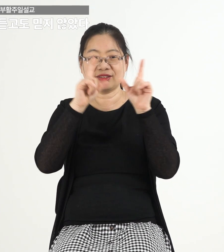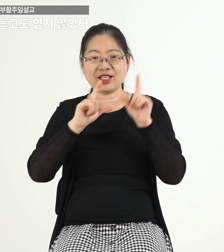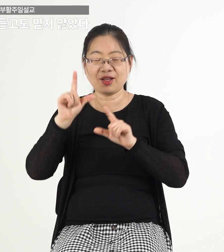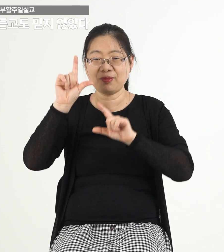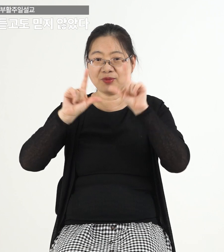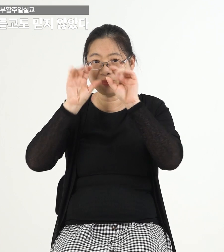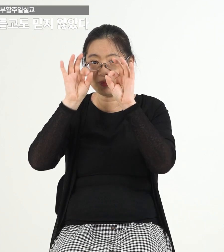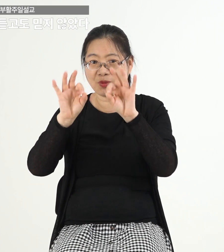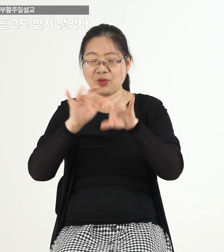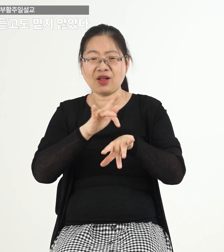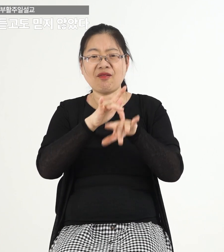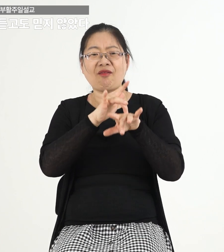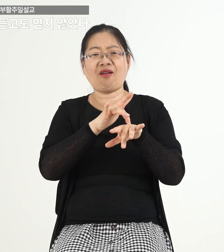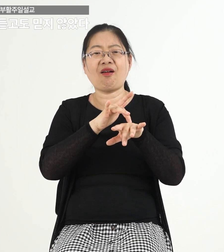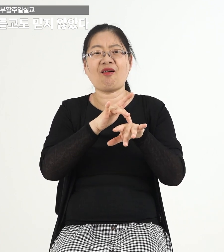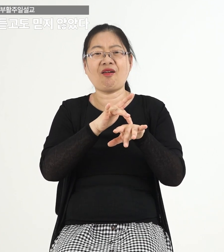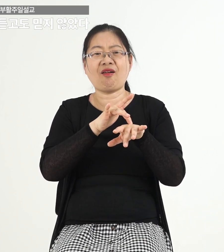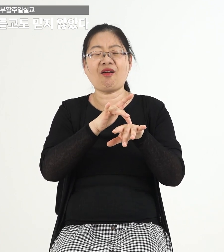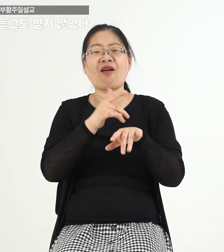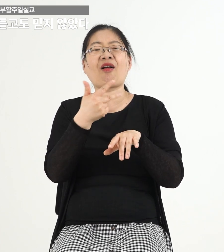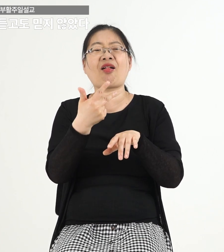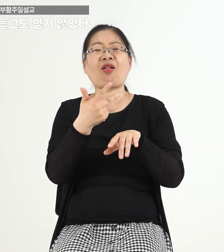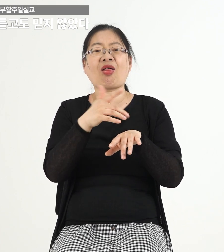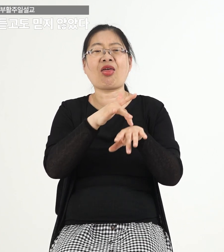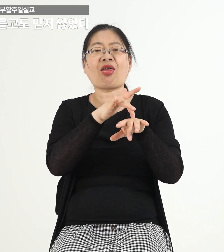7 귀신이 들렸던 여자예요.